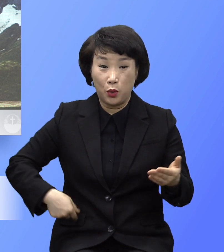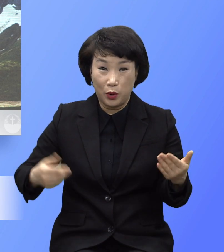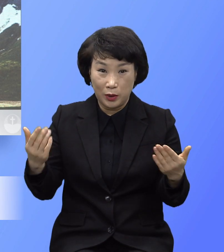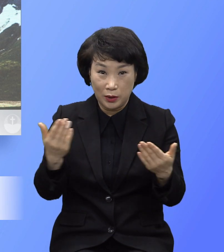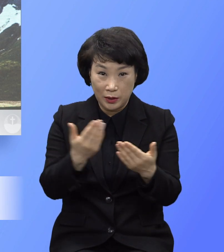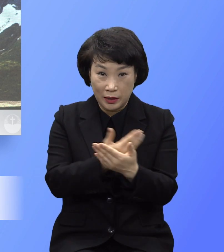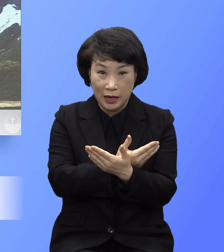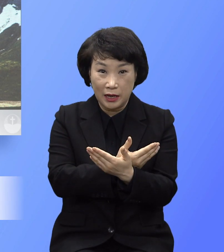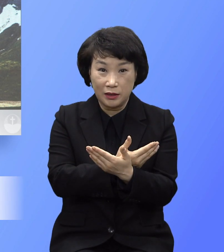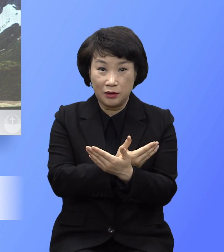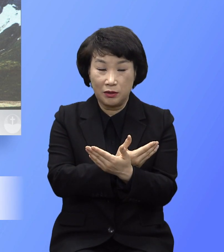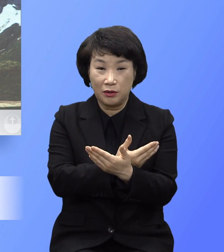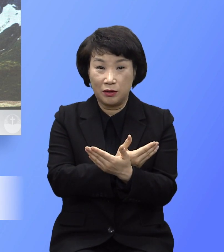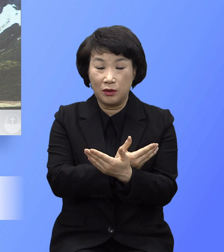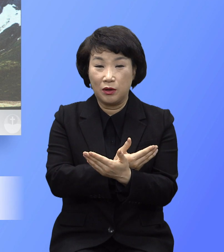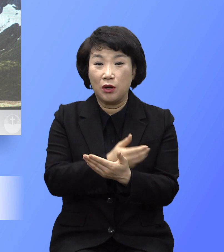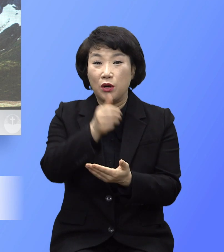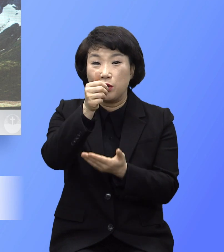회개하여